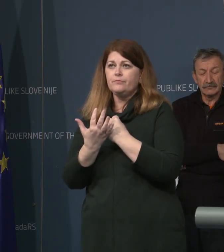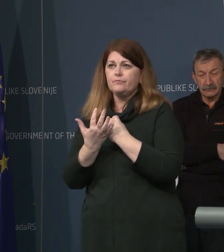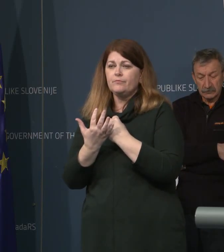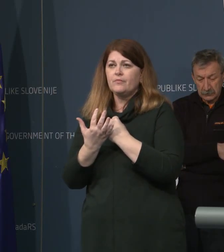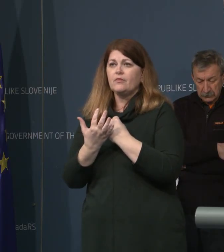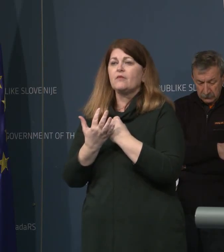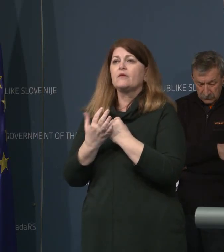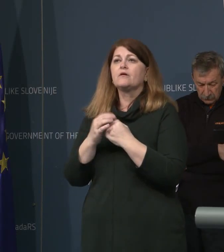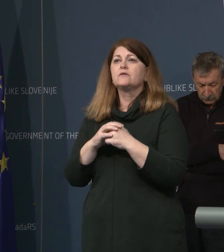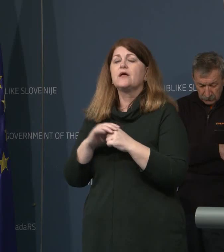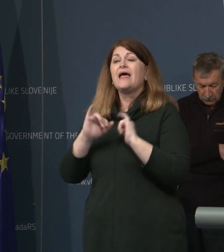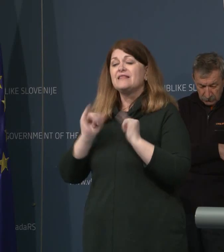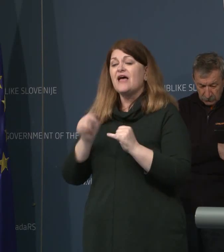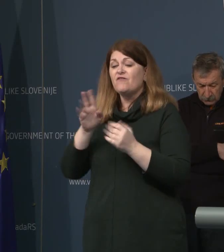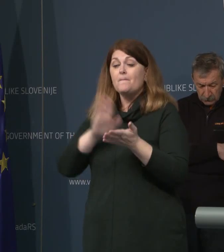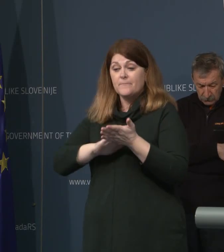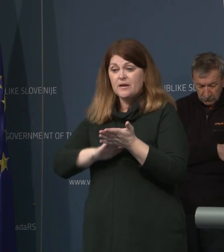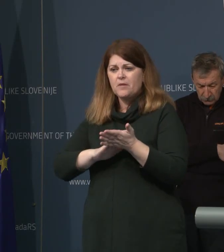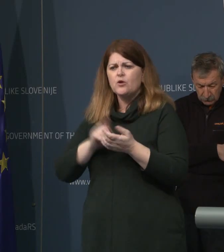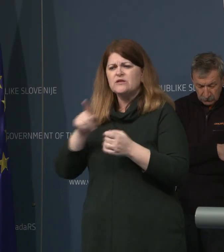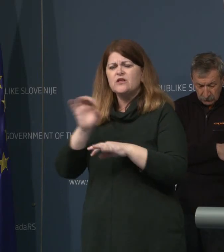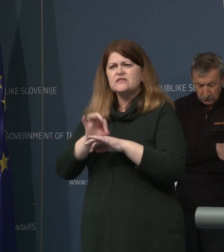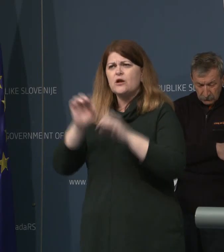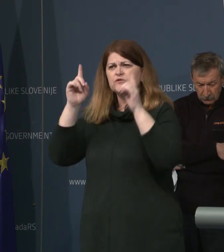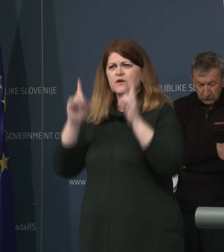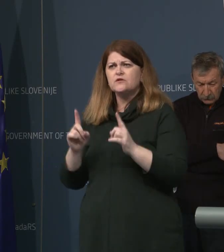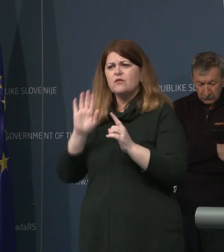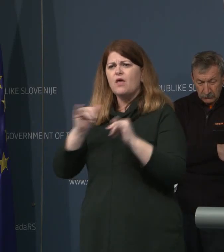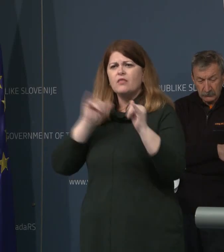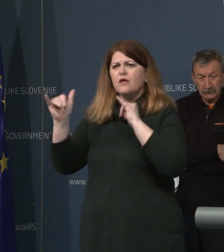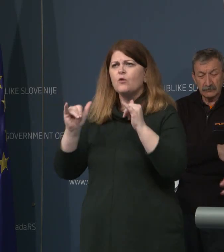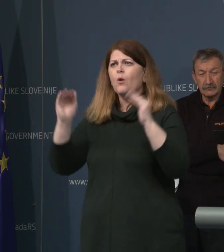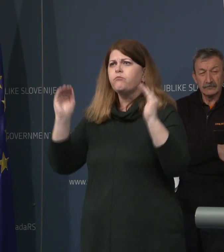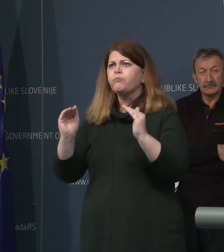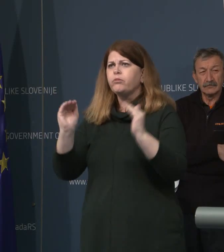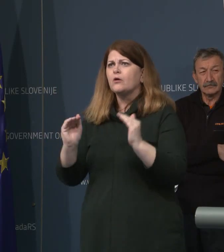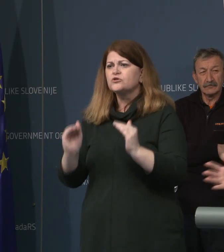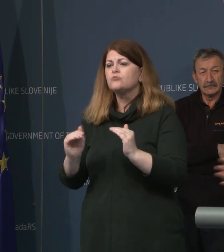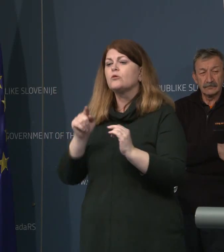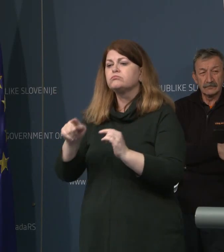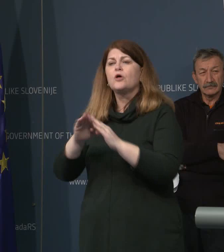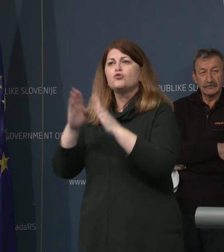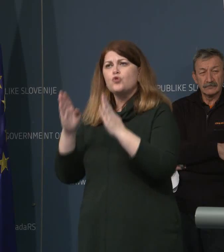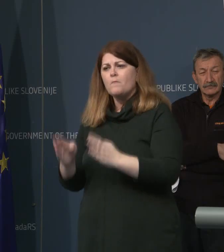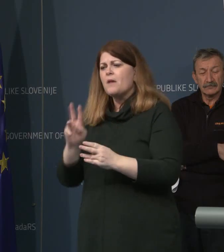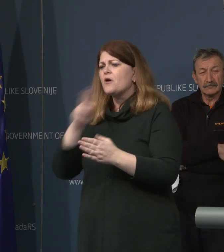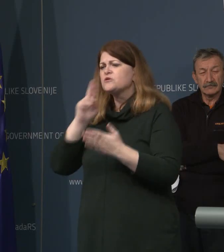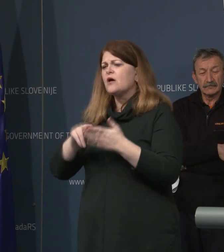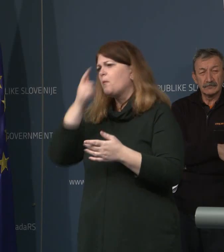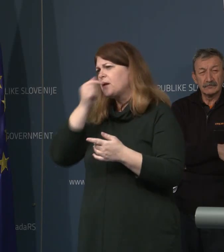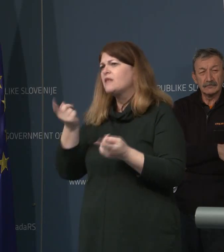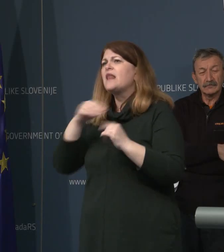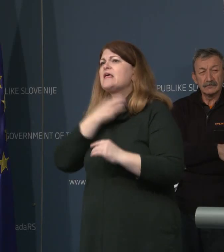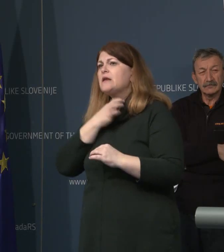s COVID-19, da v primeru, da pa se njihovo zdravstveno stanje na terenu poslabša, so domači v skrbi, imajo znake prehlada,